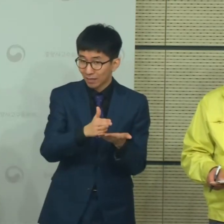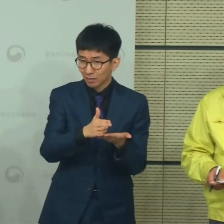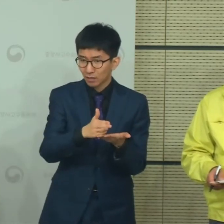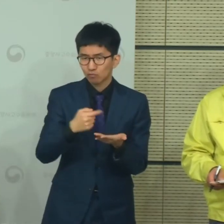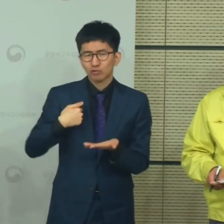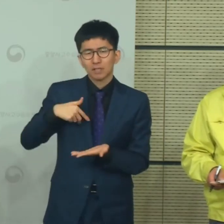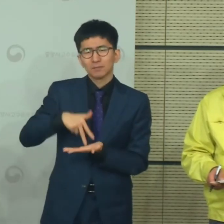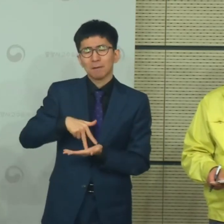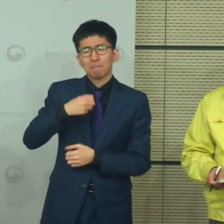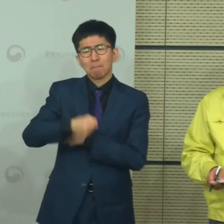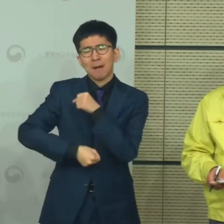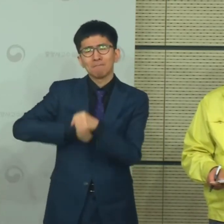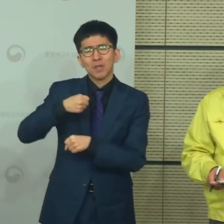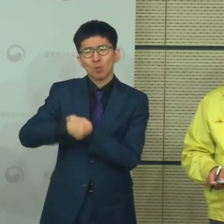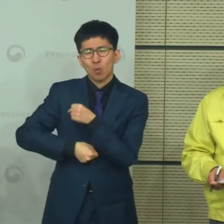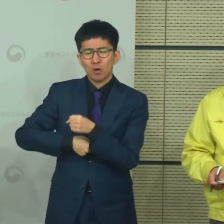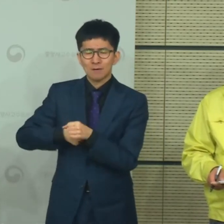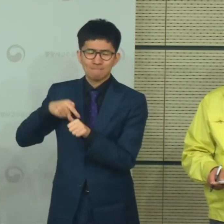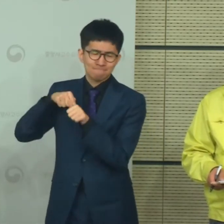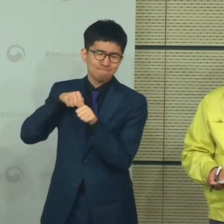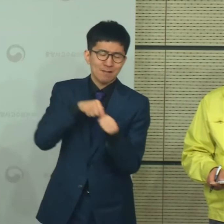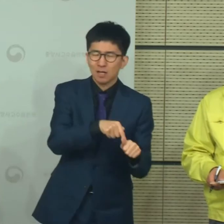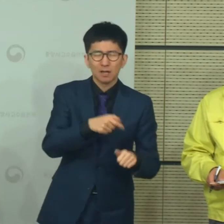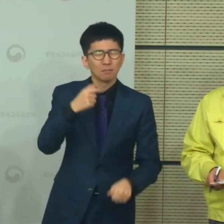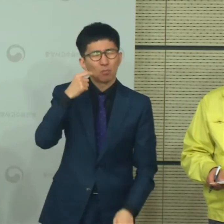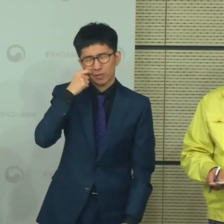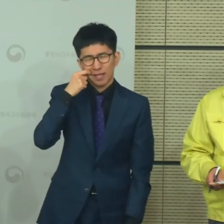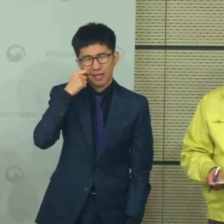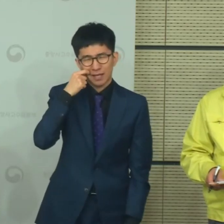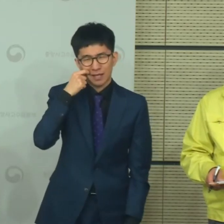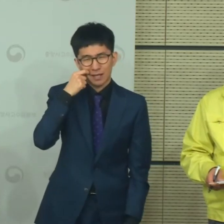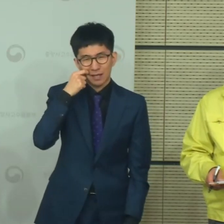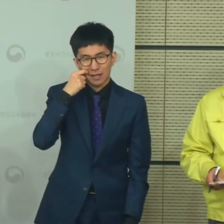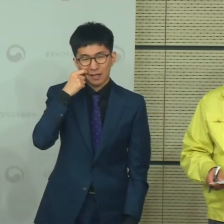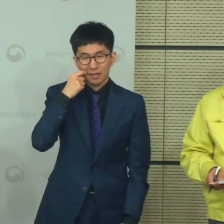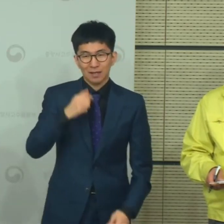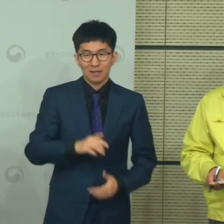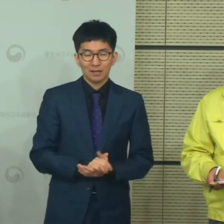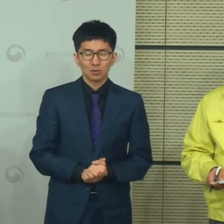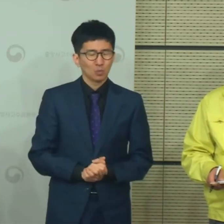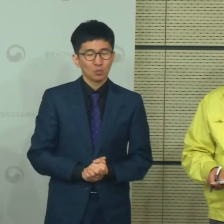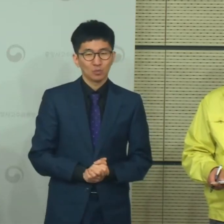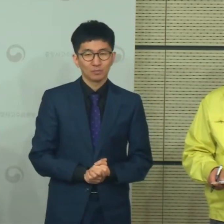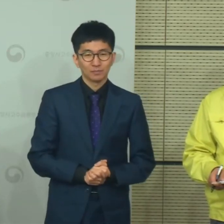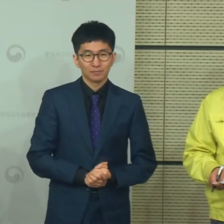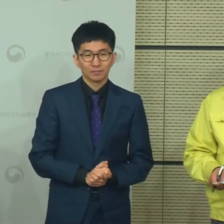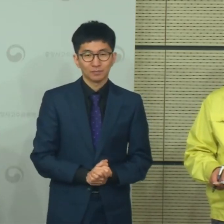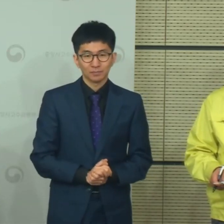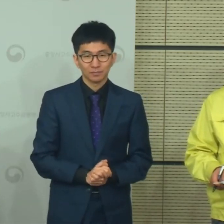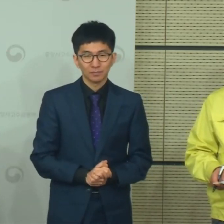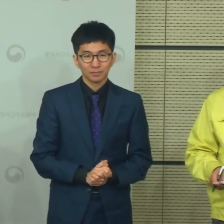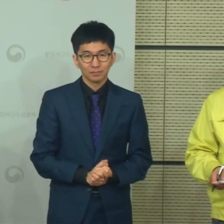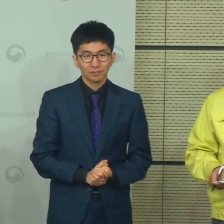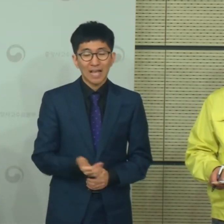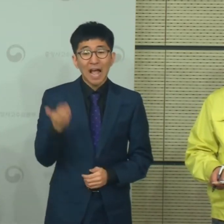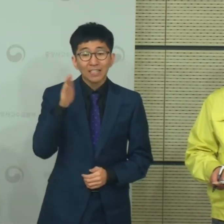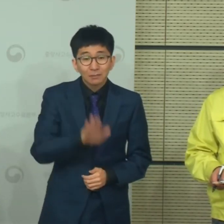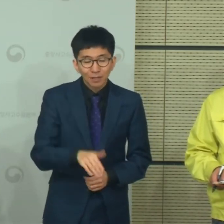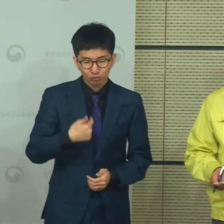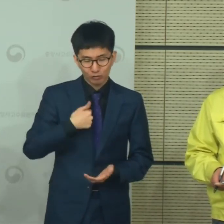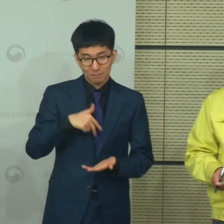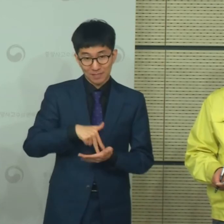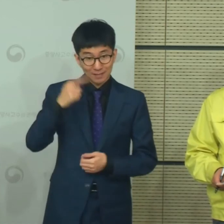저희가 이거를 전화 상담으로 하라고 강요하고 있지는 않다라는 점을 말씀을 드립니다. 다만 이 취지